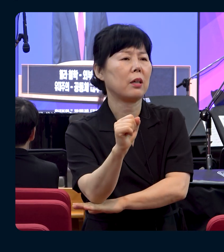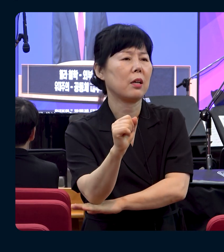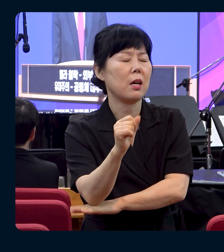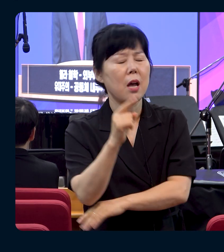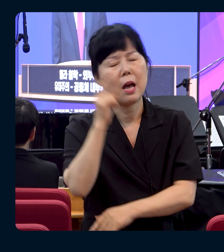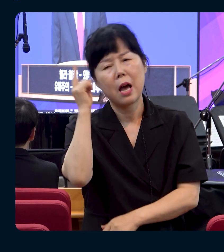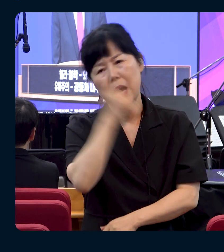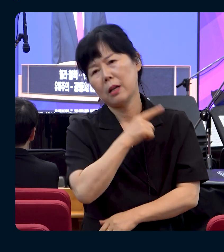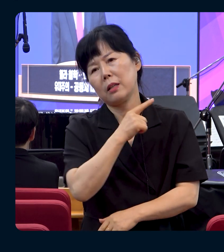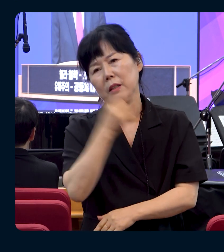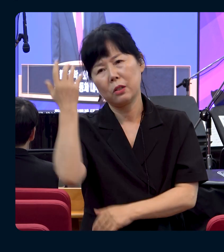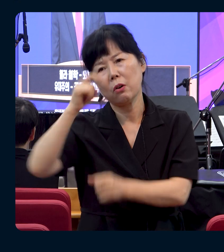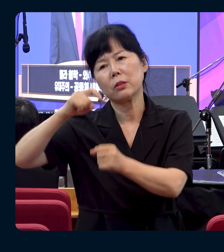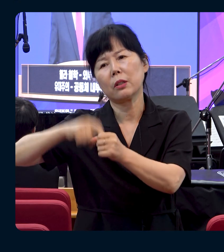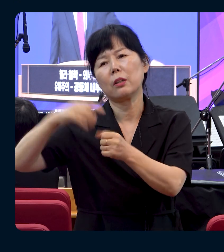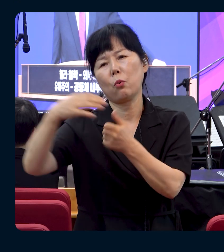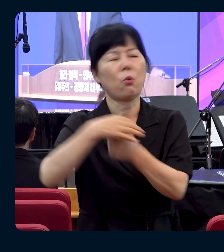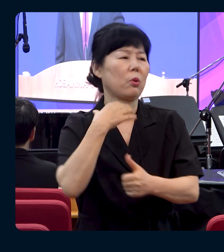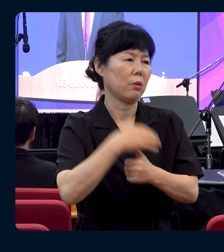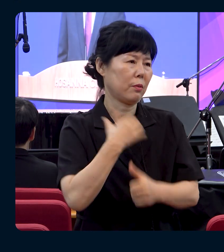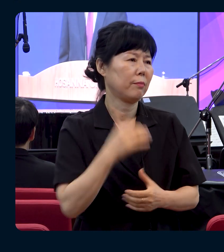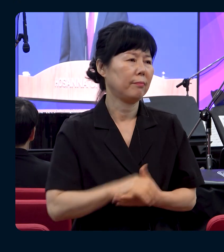바로 유대주의입니다. 여러분,